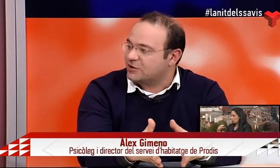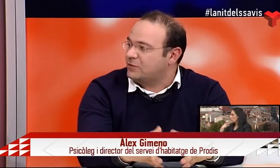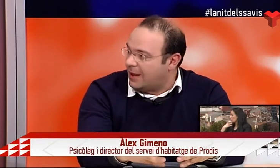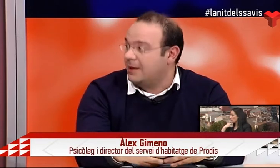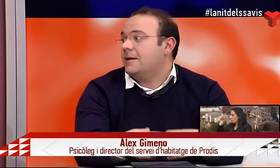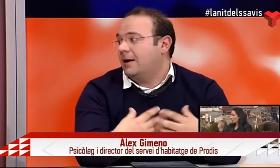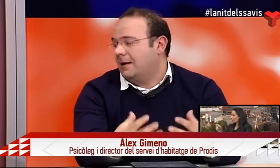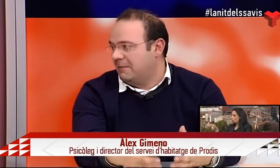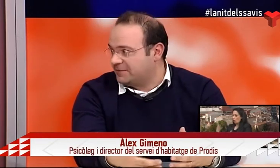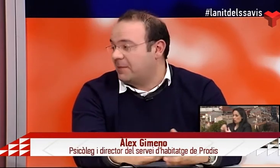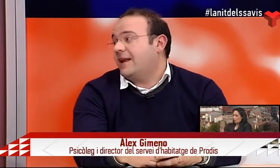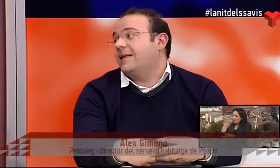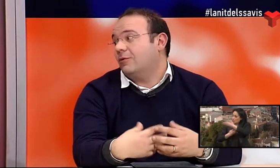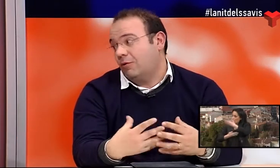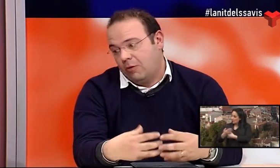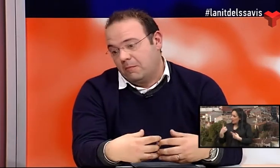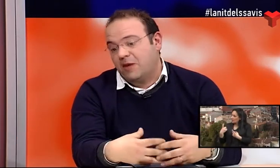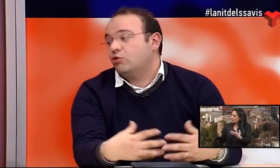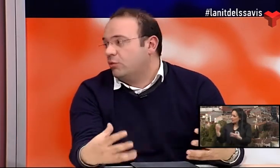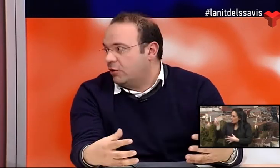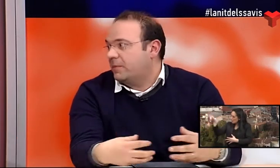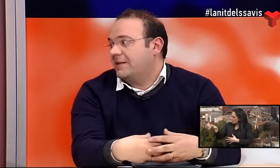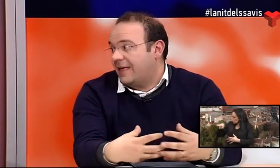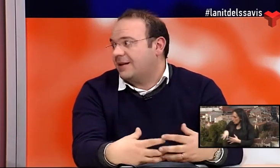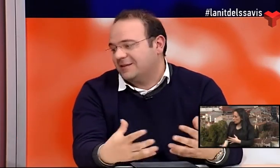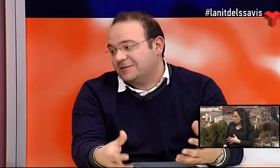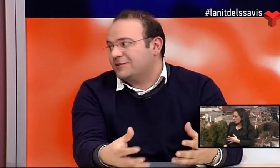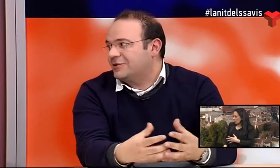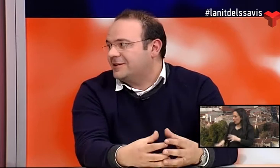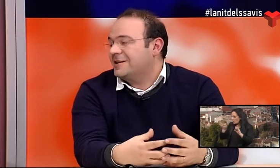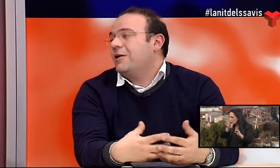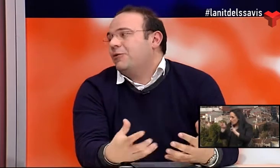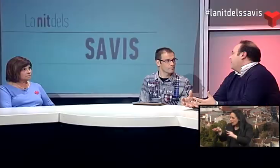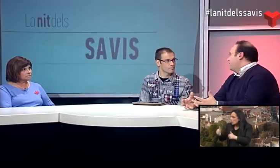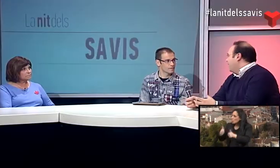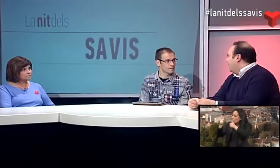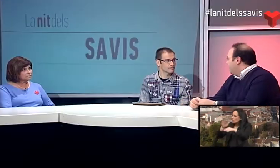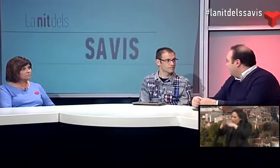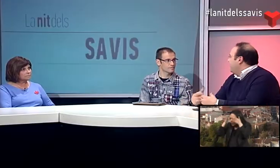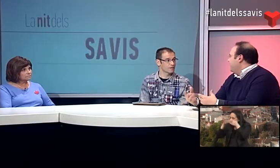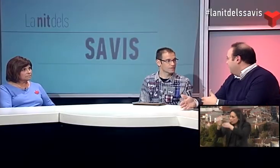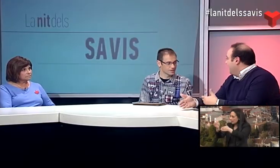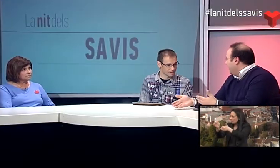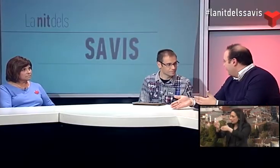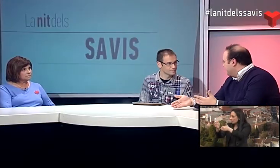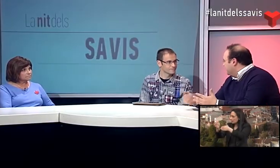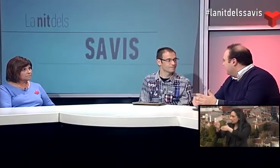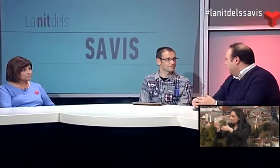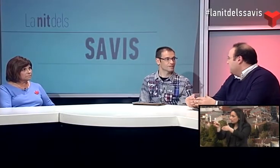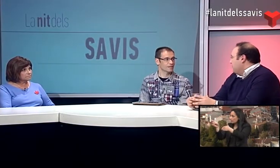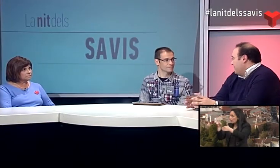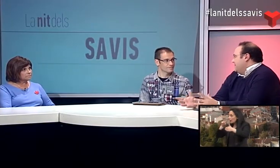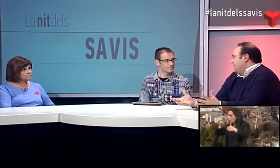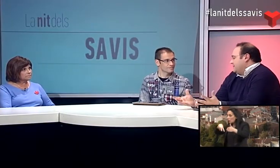un personal més preparat o en major número per atendre aquestes persones, ho reconegui, no? I el faciliti. I ho